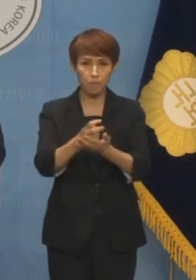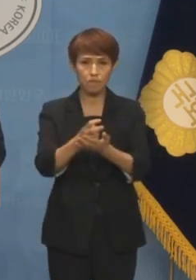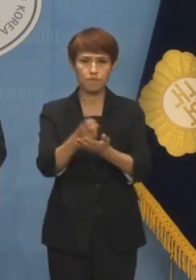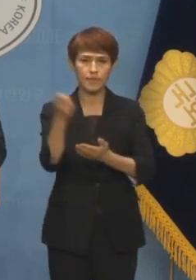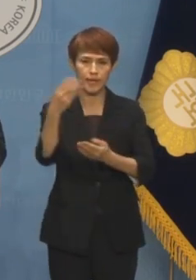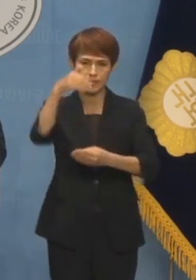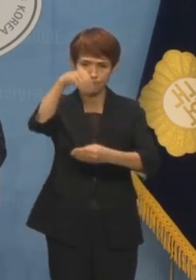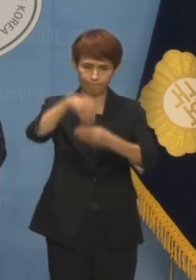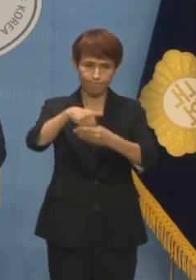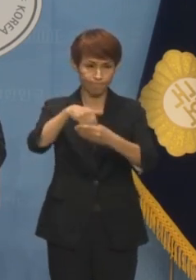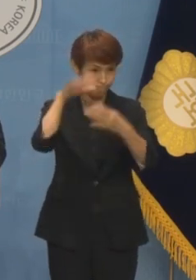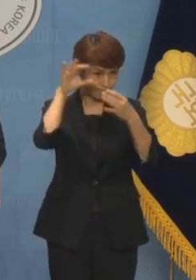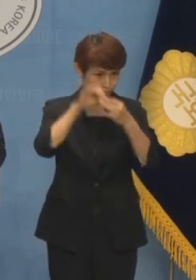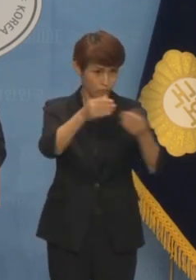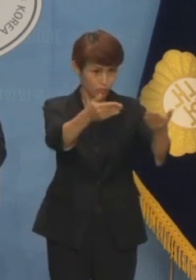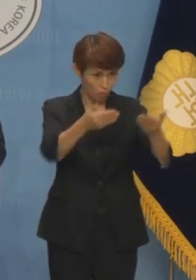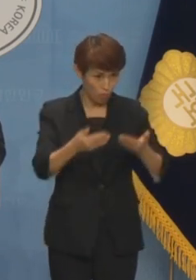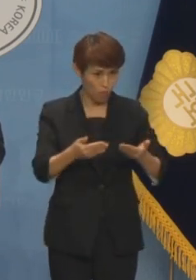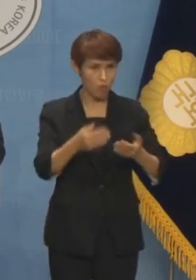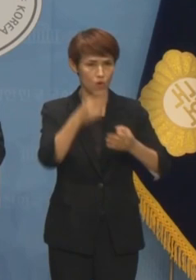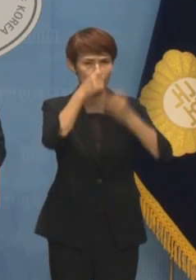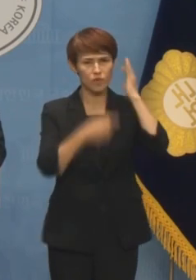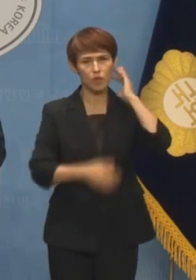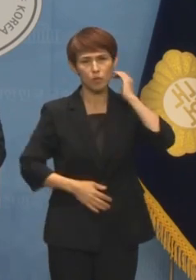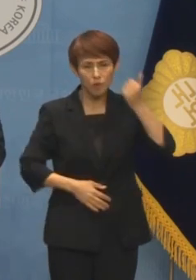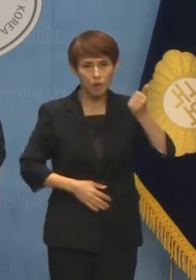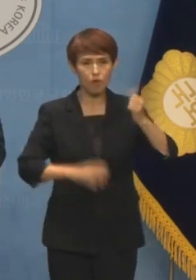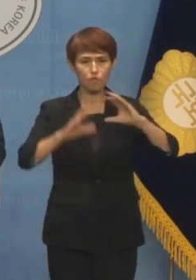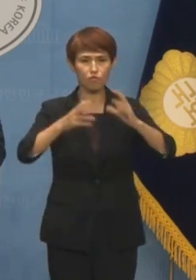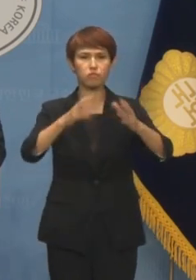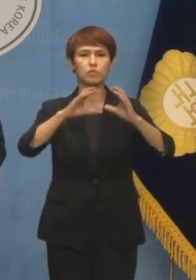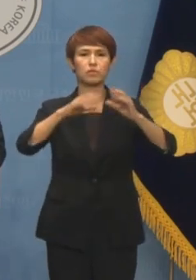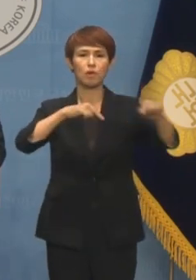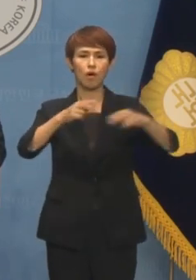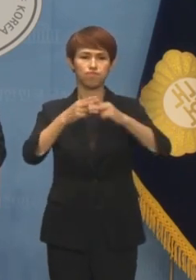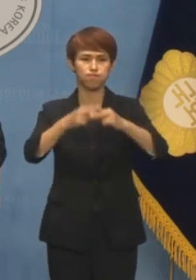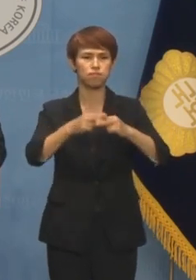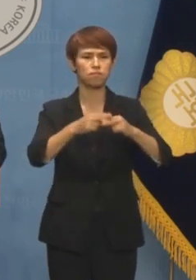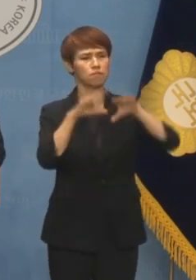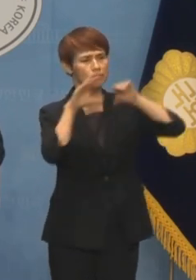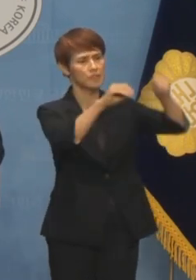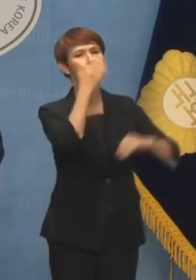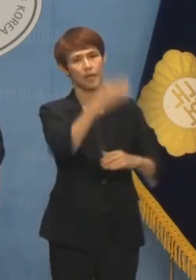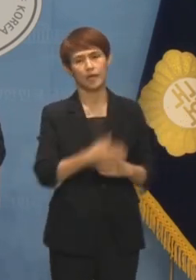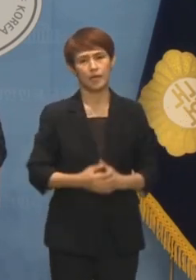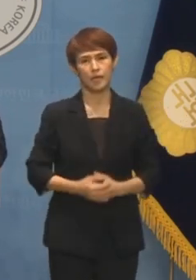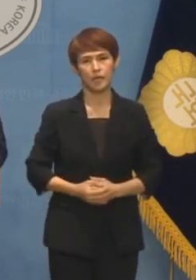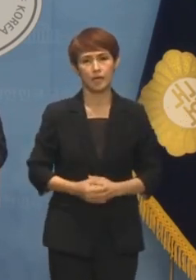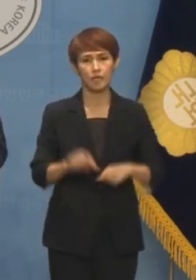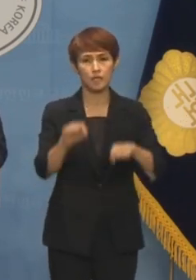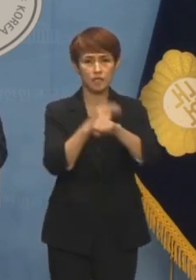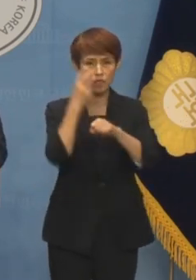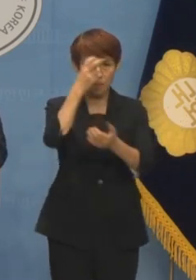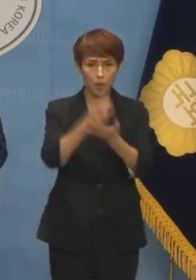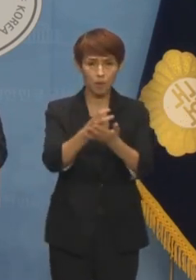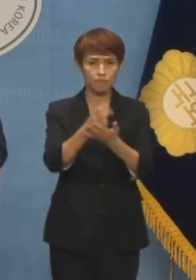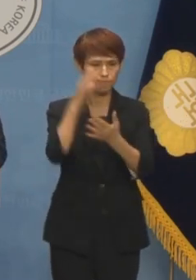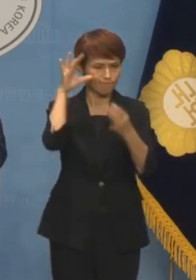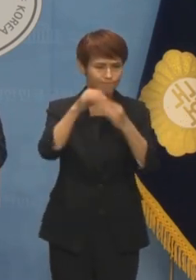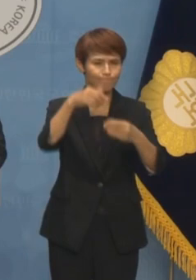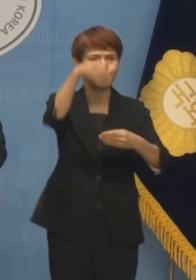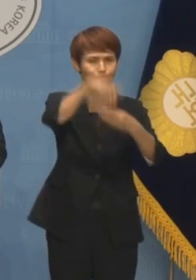재의결만이 윤석열 대통령의 퇴행, 국정농단을 멈춰 세울 수 있습니다. 특검법 재의결에